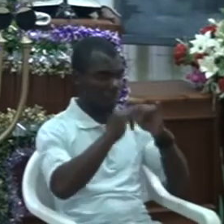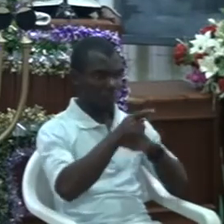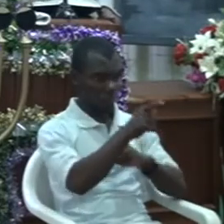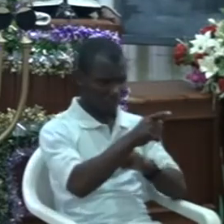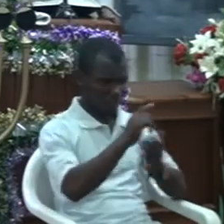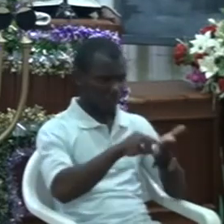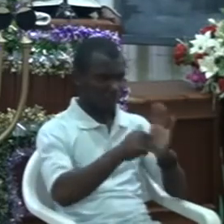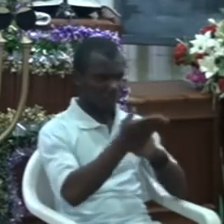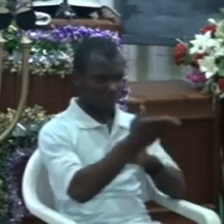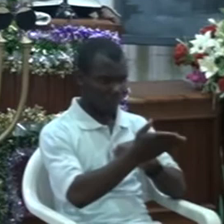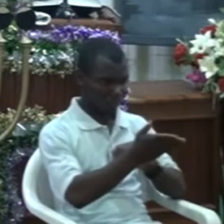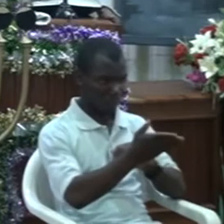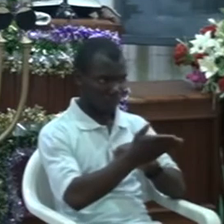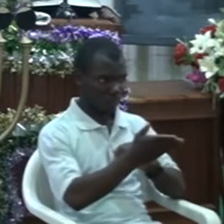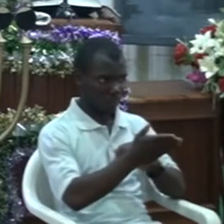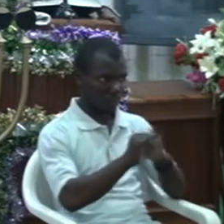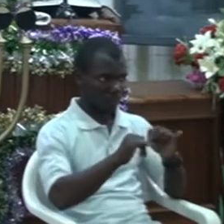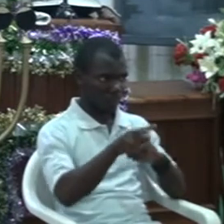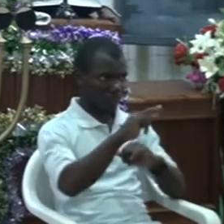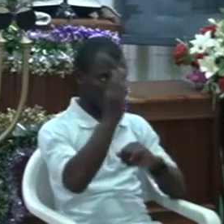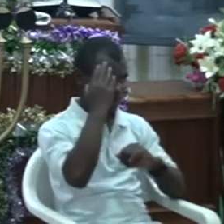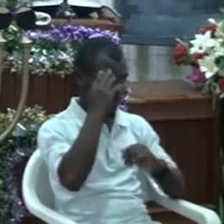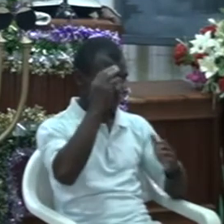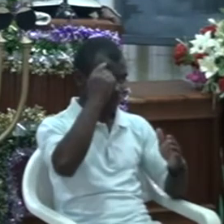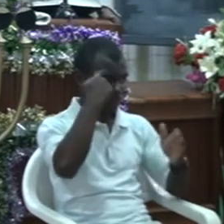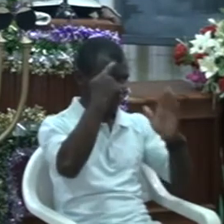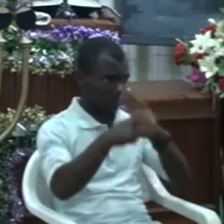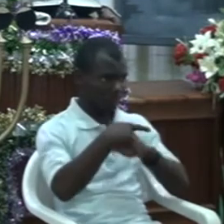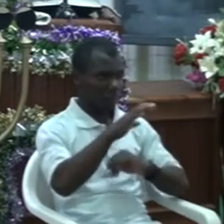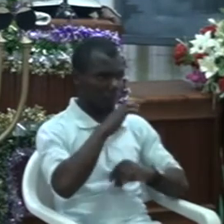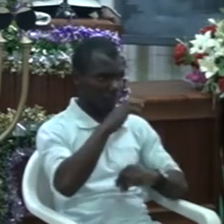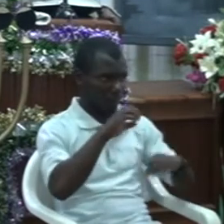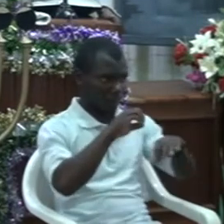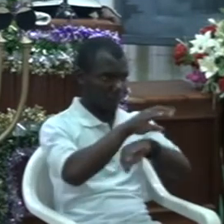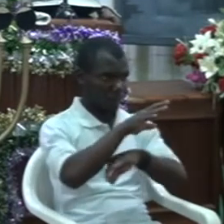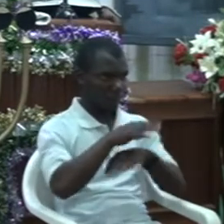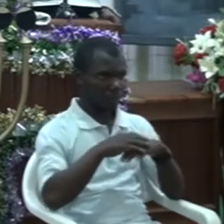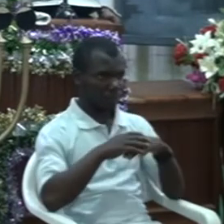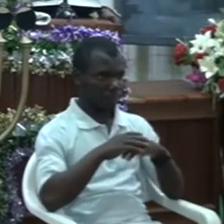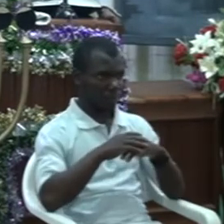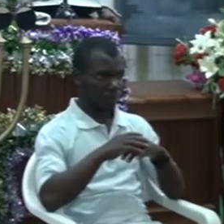Même si tu connais c'est quoi le Saint-Esprit, même si tu connais pourquoi le Saint-Esprit a été envoyé,